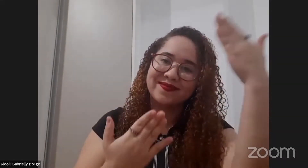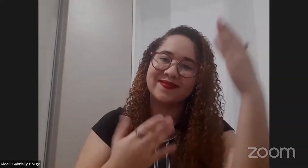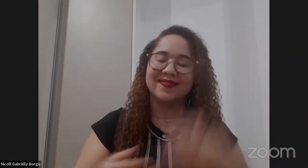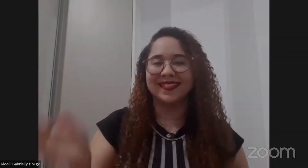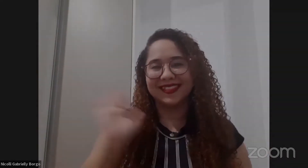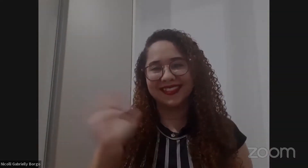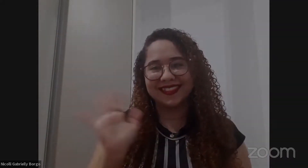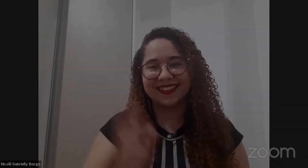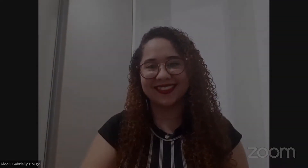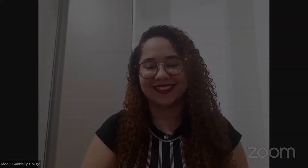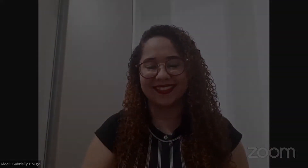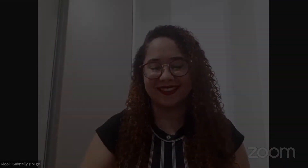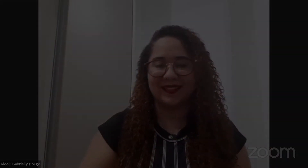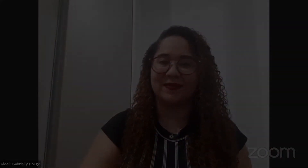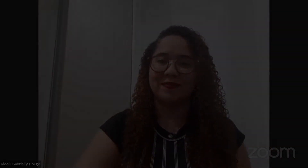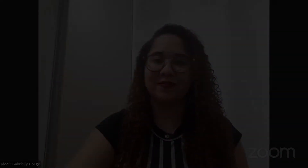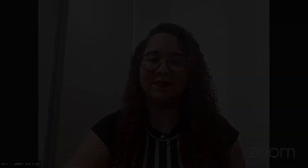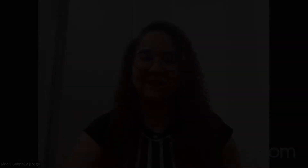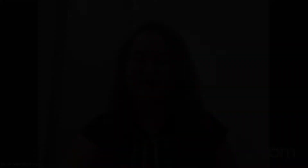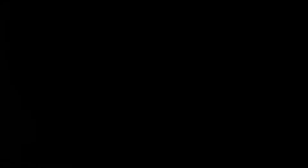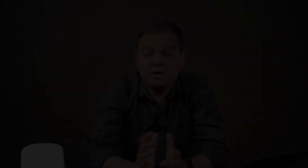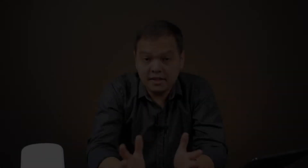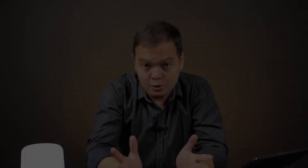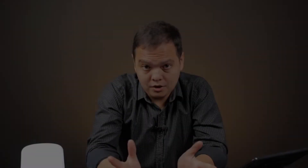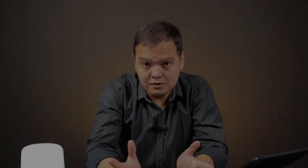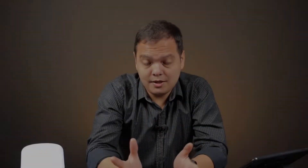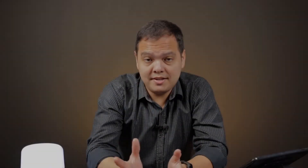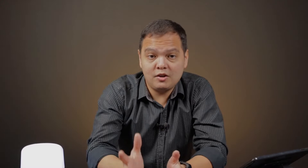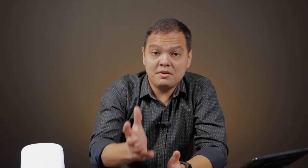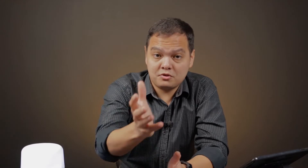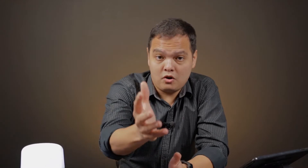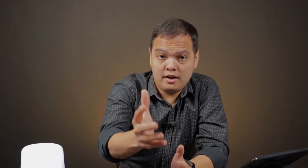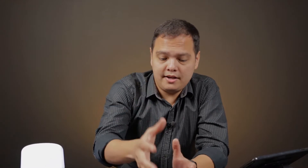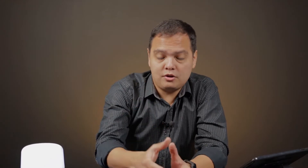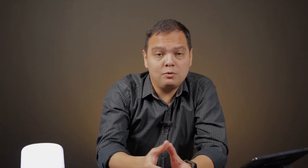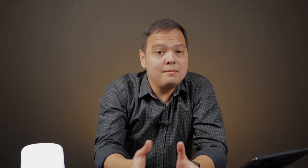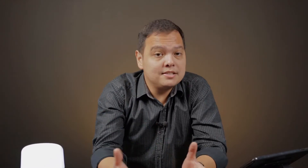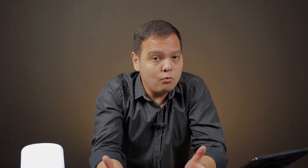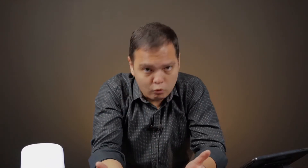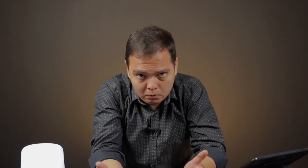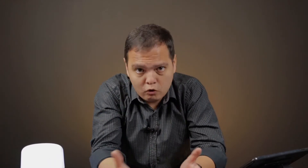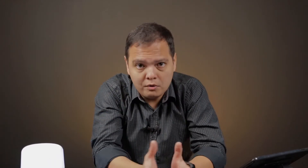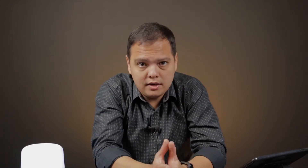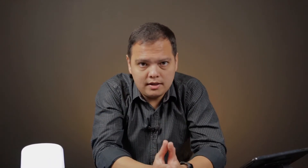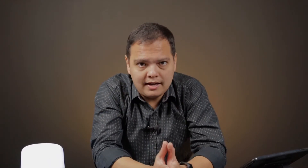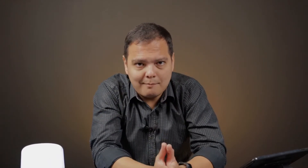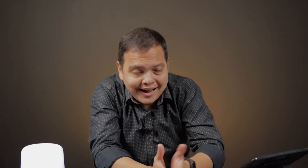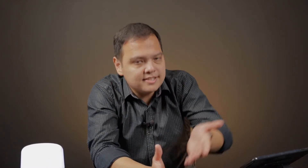Obrigada. Tchau! No vídeo anterior, você conheceu a minha história e a história do Libras ao Cubo. Como que há mais de